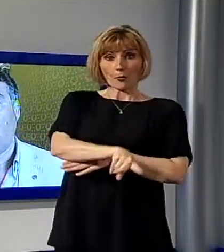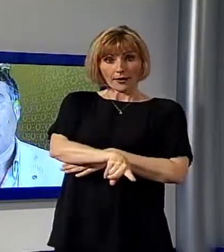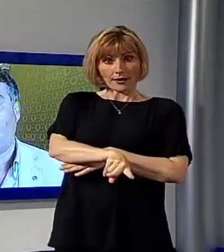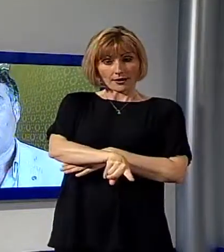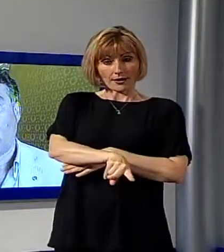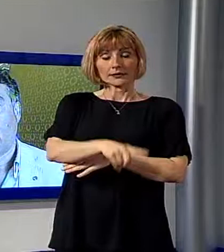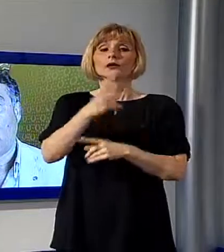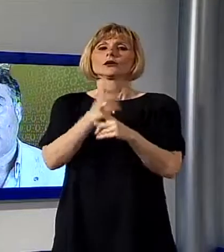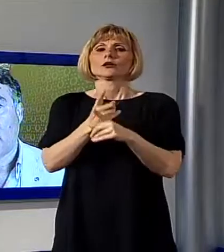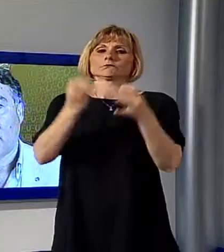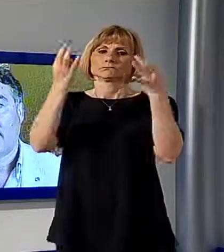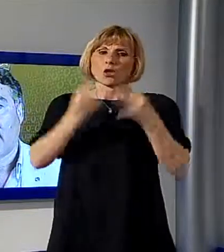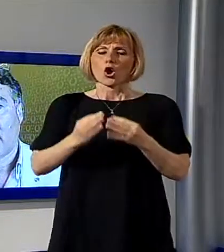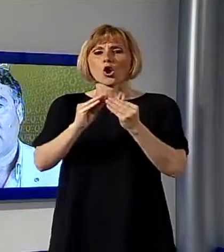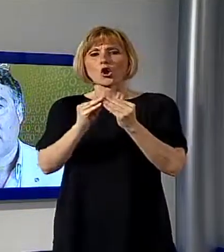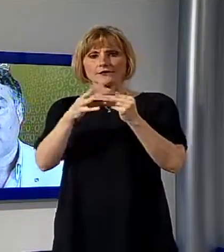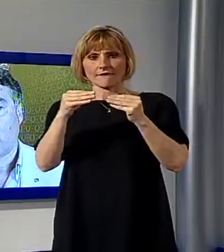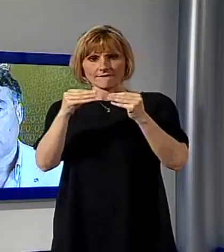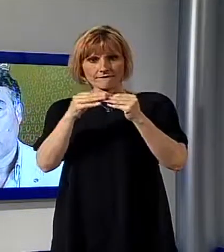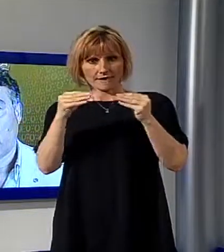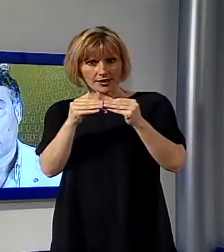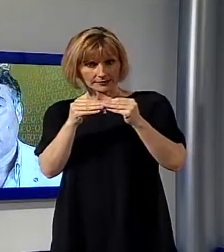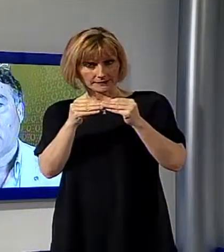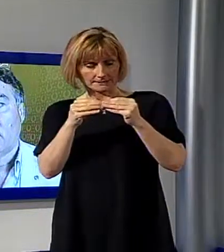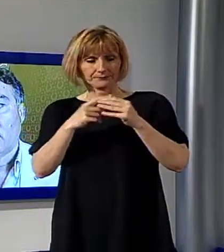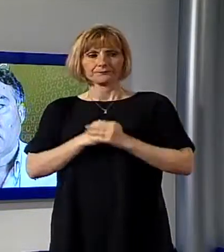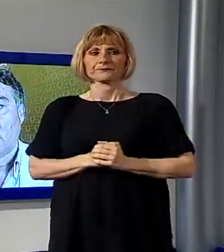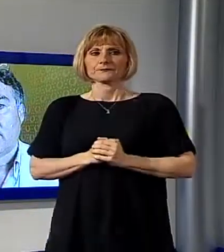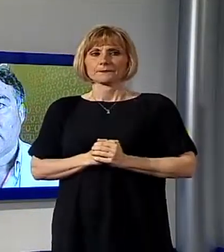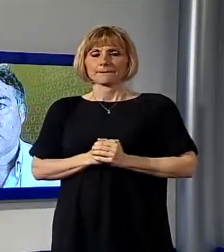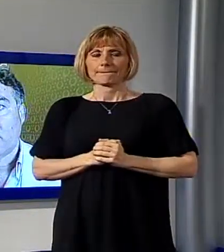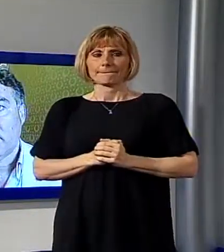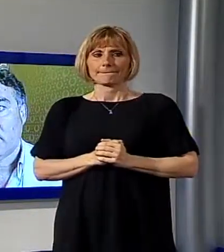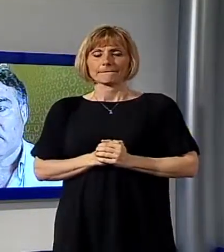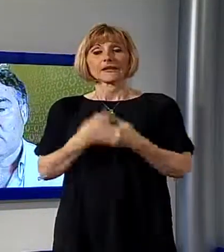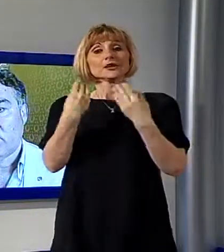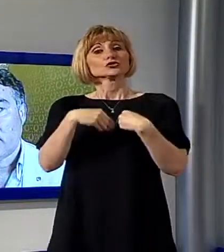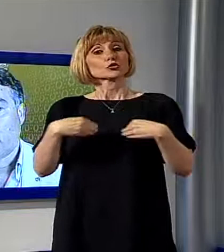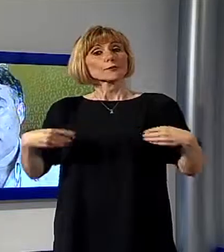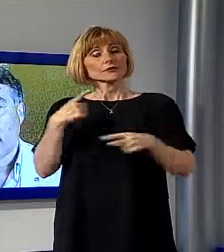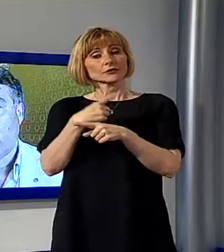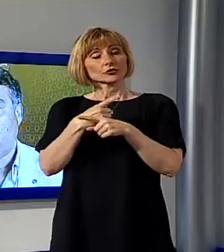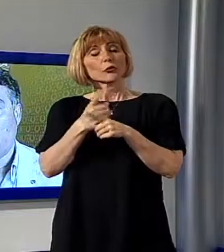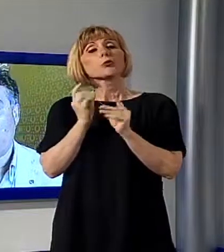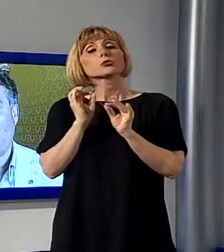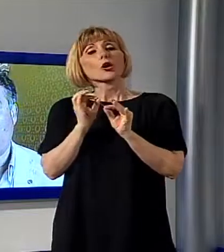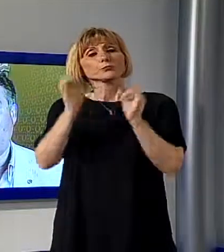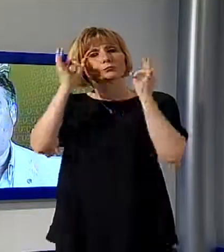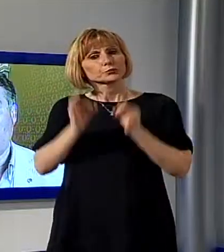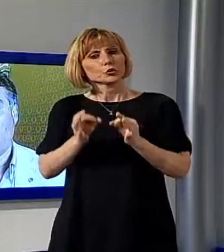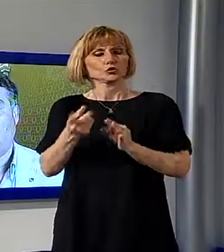di decidere cosa fare affinché il CAI sia costituito. Tra gli strumenti, lo decideremo domani, non è